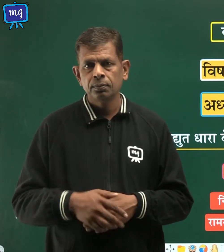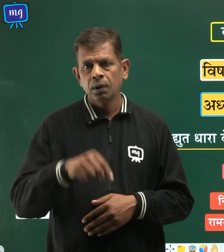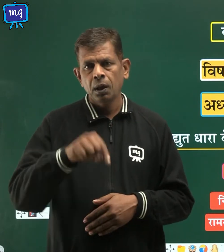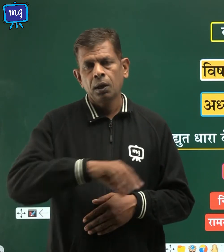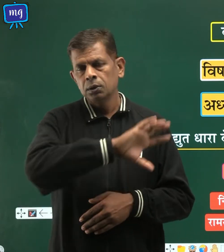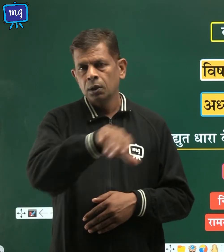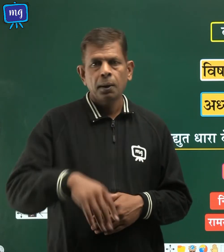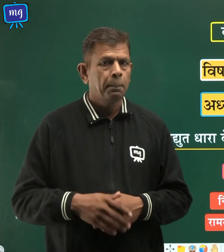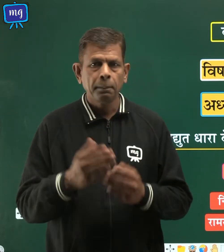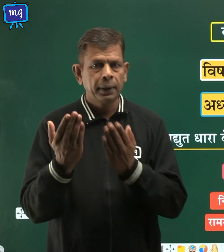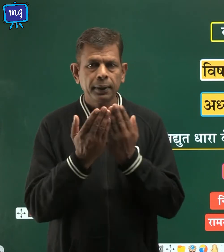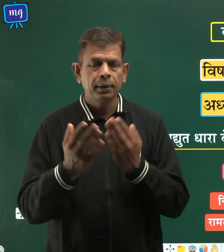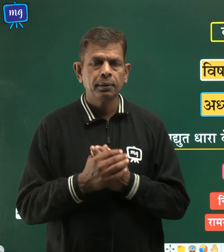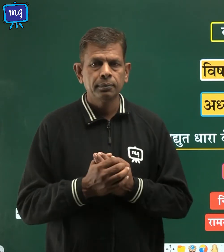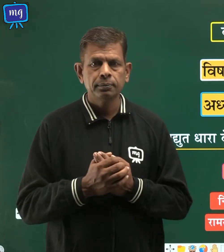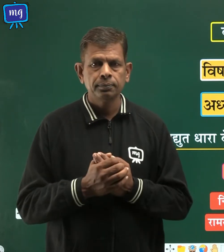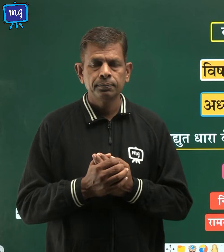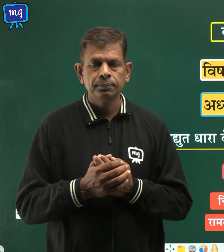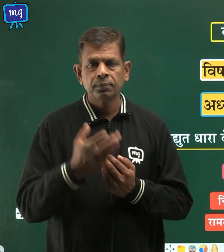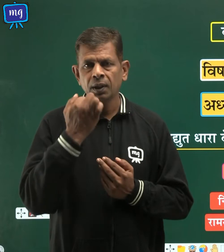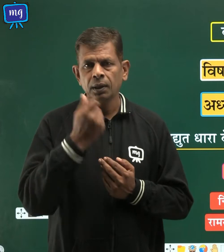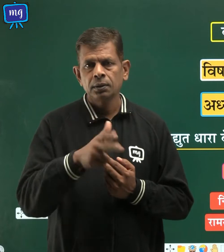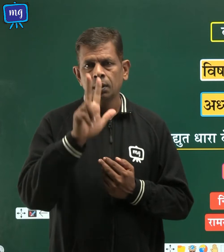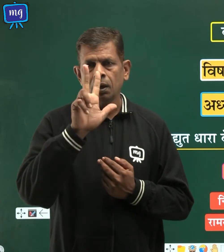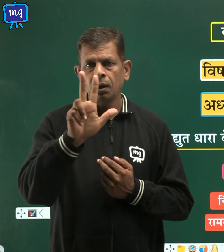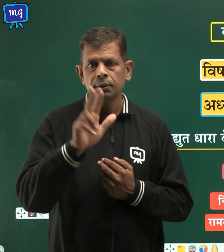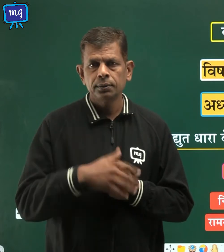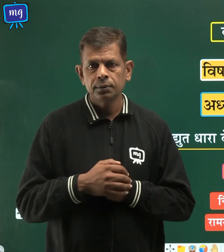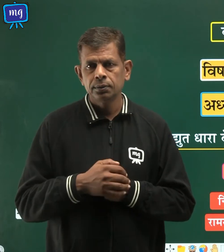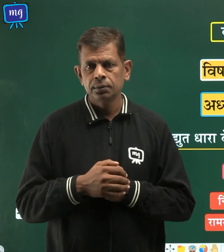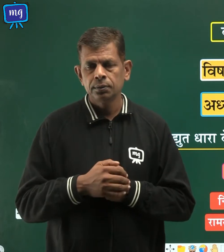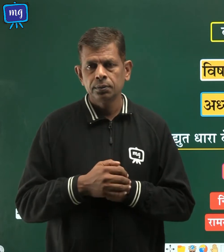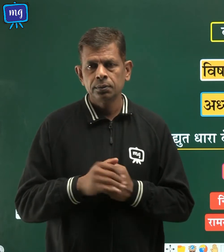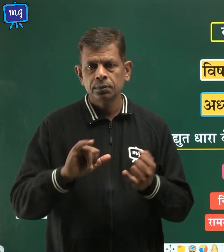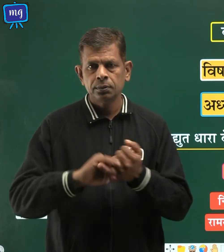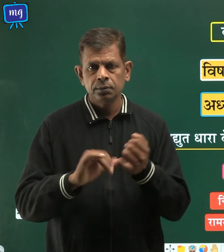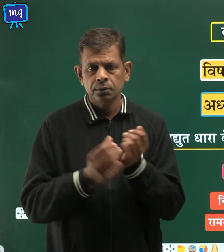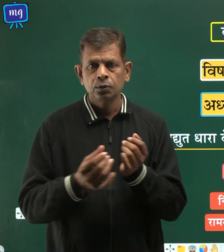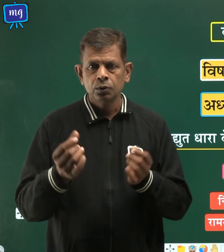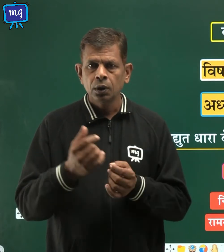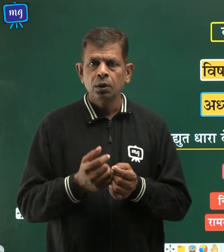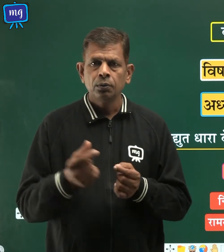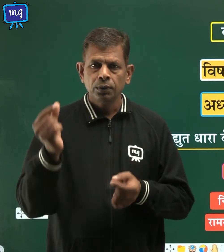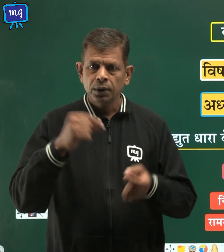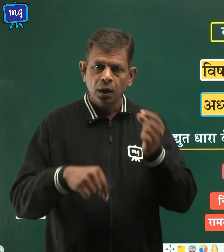आज हम पढ़ेंगे कक्षा 8 विषय विज्ञान